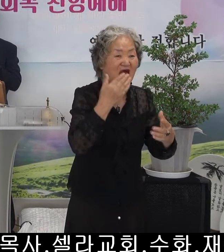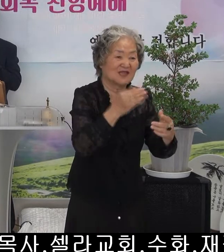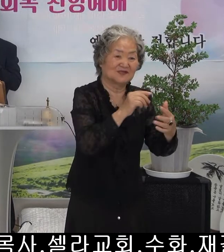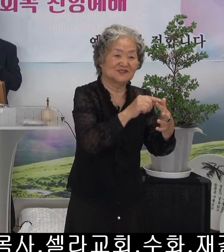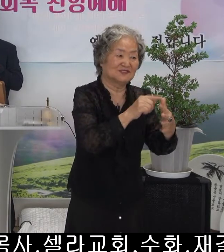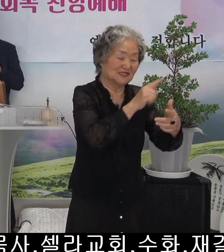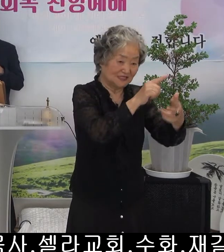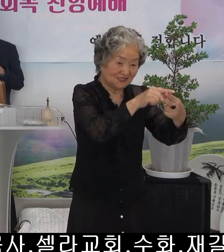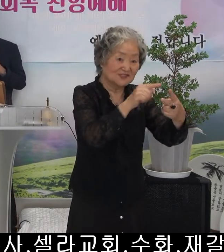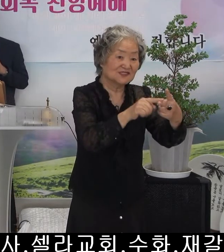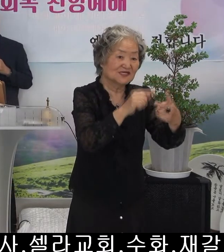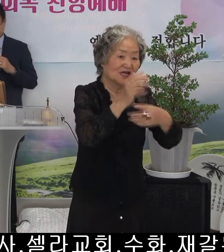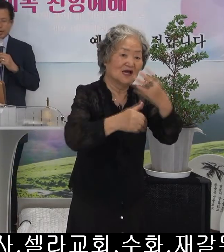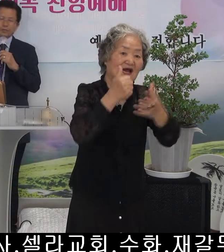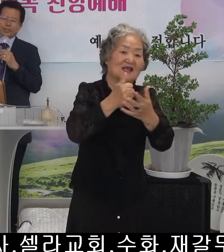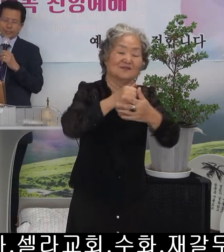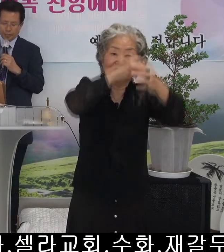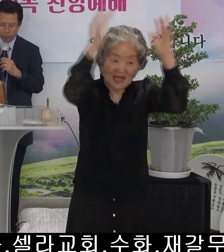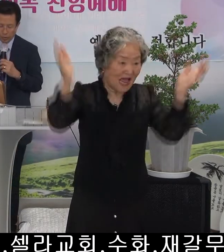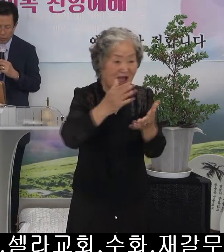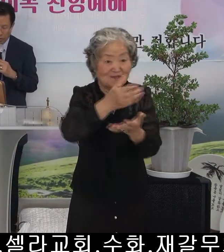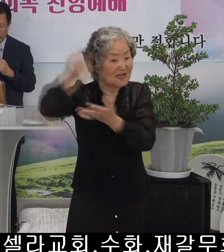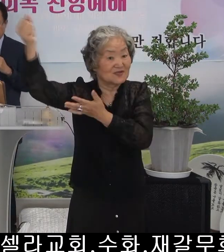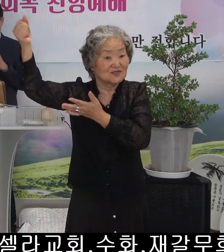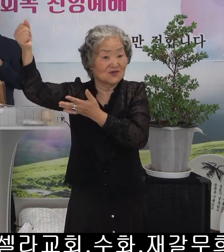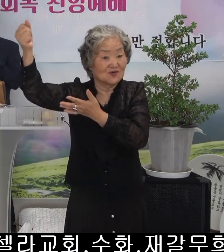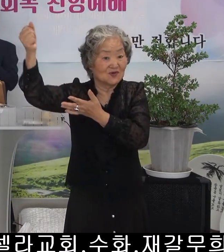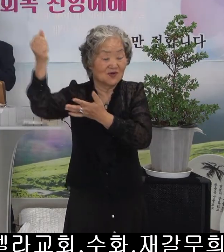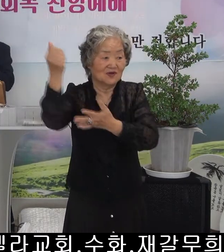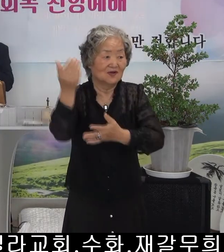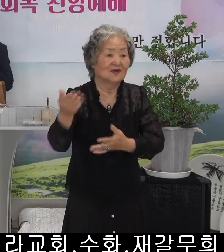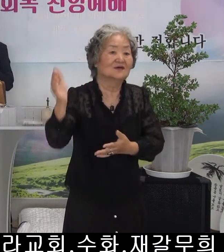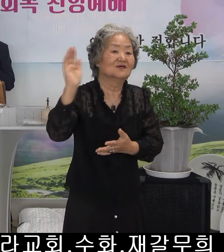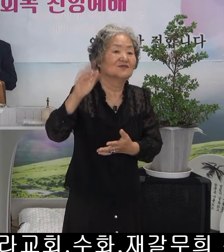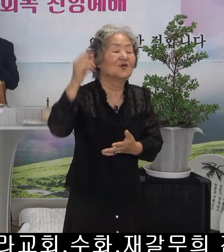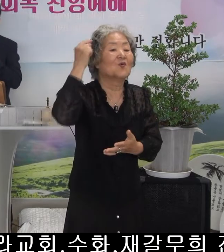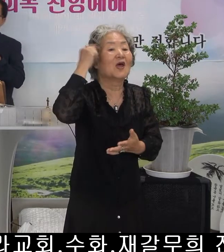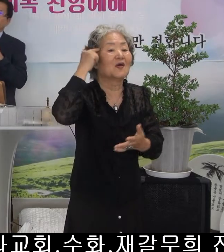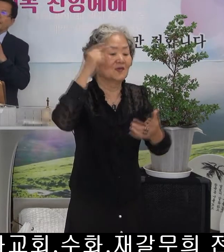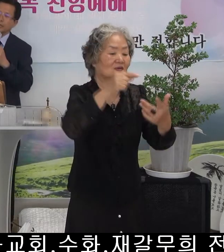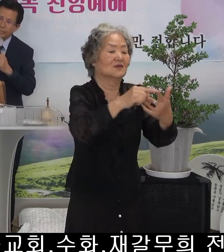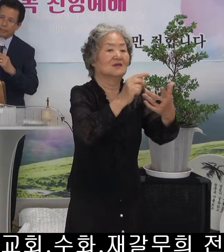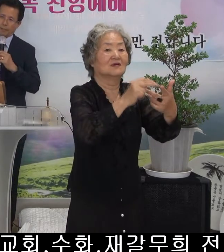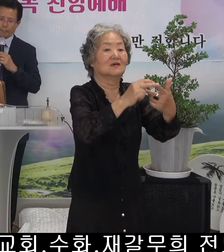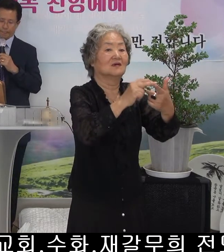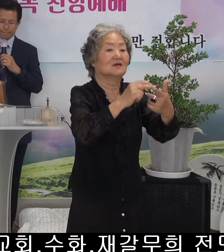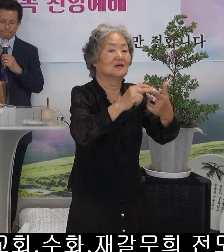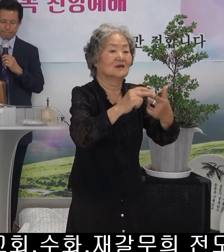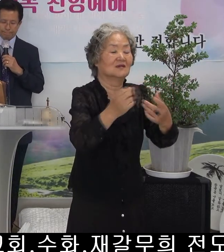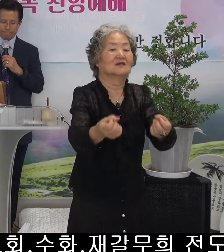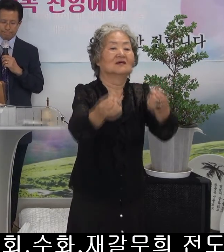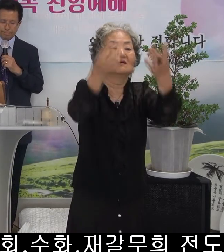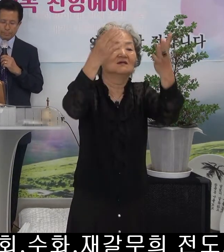돼요. 그런데 어찌 아벨의 제물과 아벨을 받으셨는가? 이것을 알아야